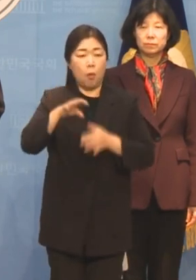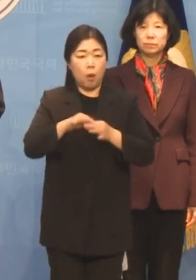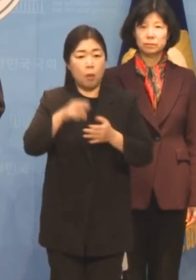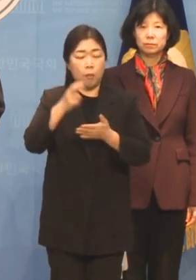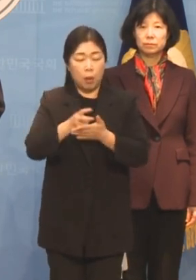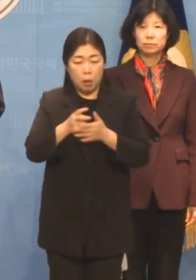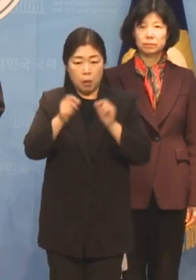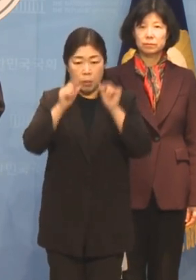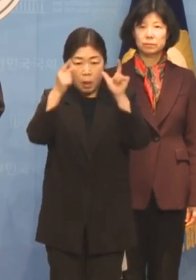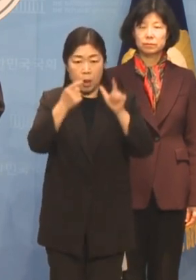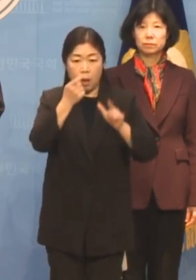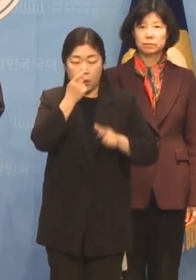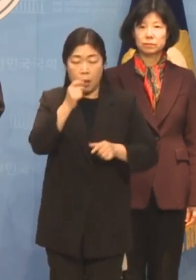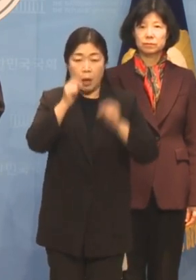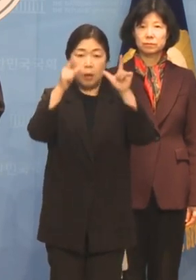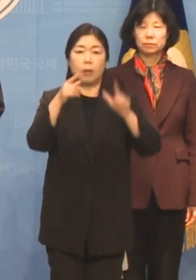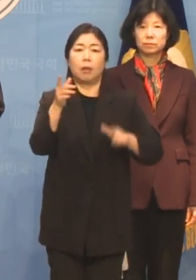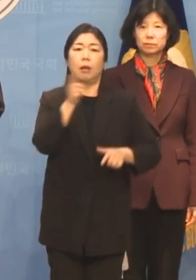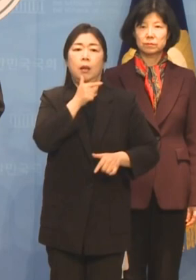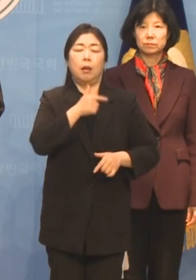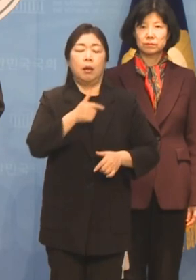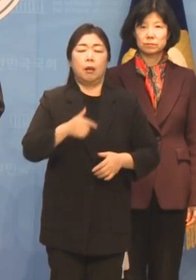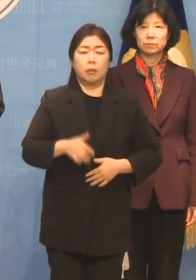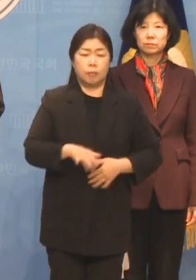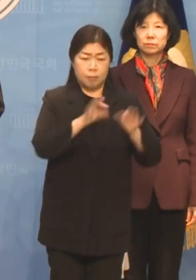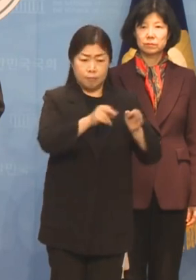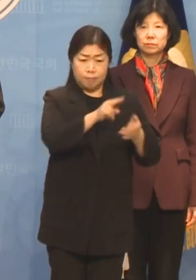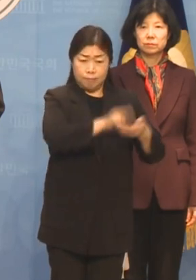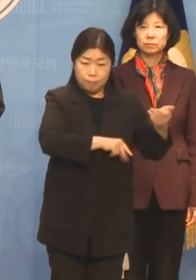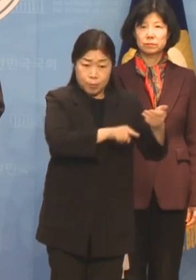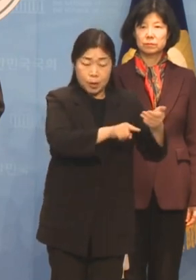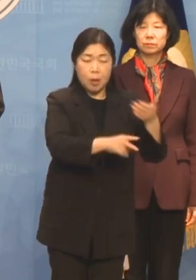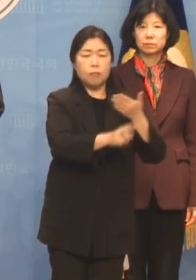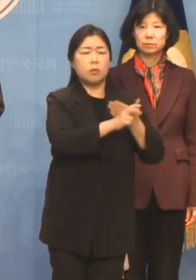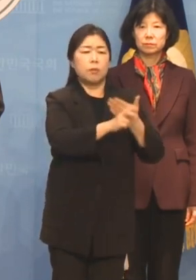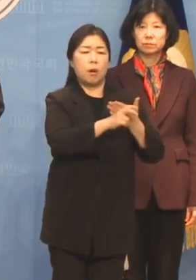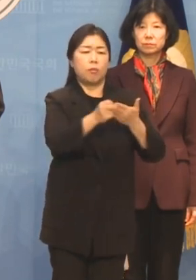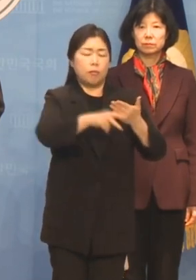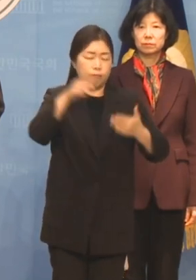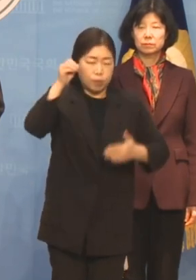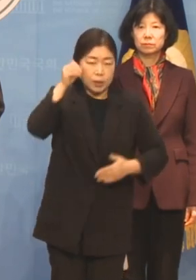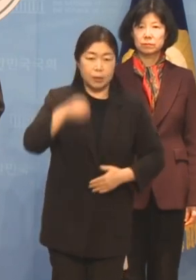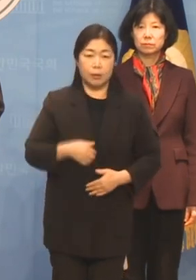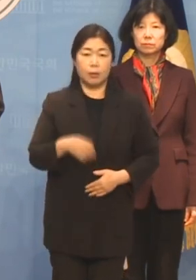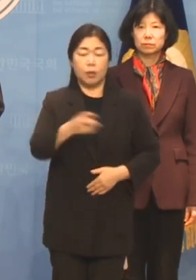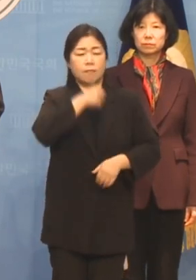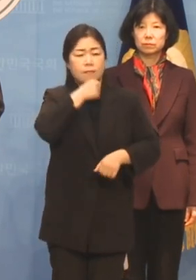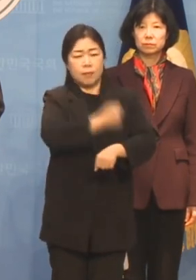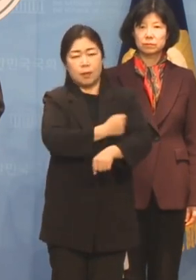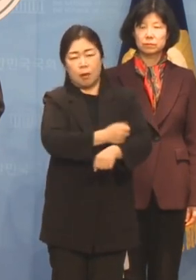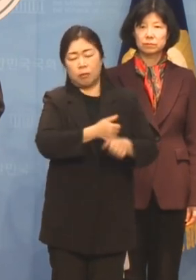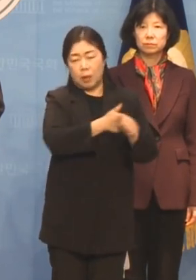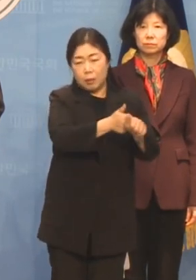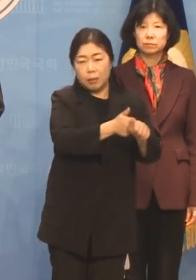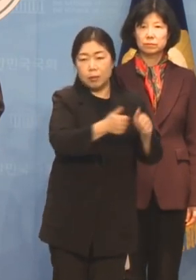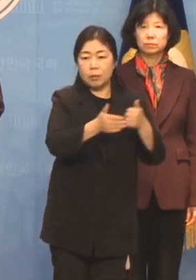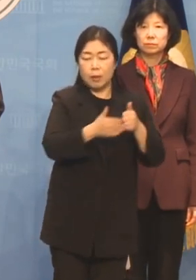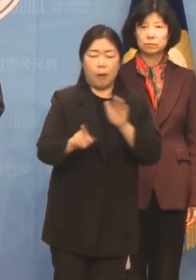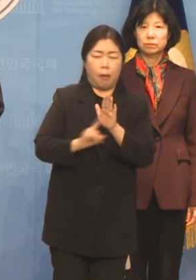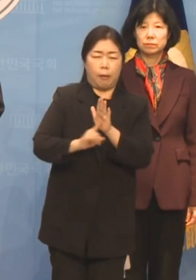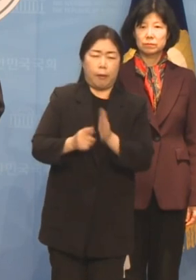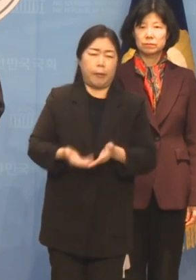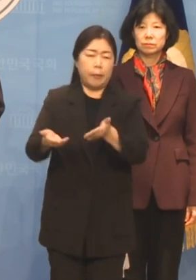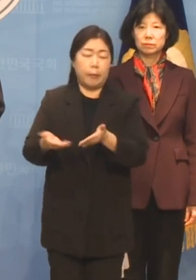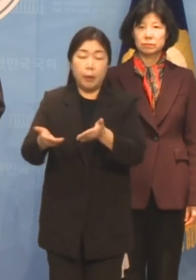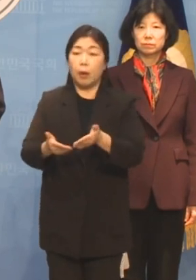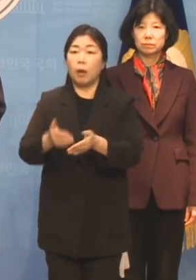될수록 우리에게 상품을 판매했던 은행의 불법과 무지 그리고 실적에 급급하였던 판매 등의 불순한